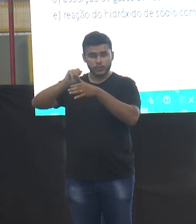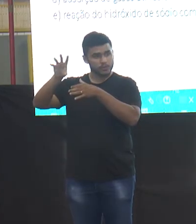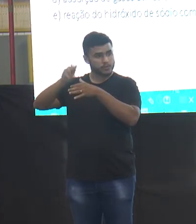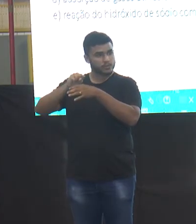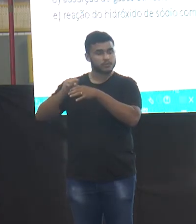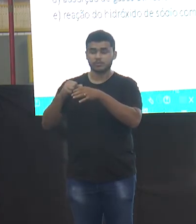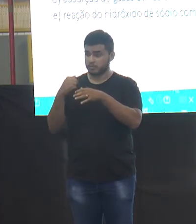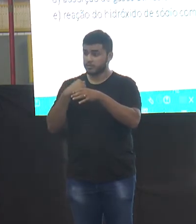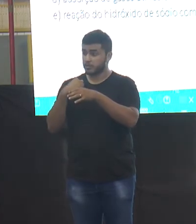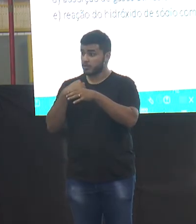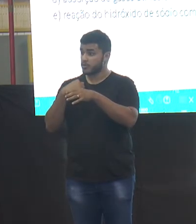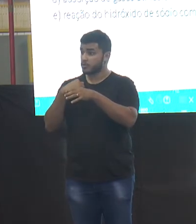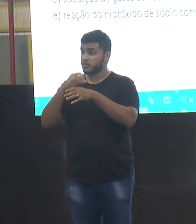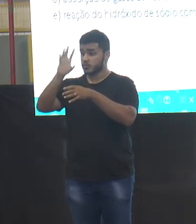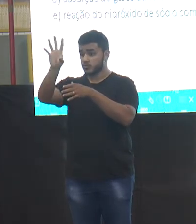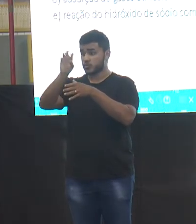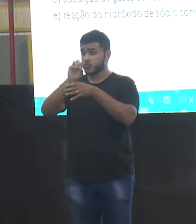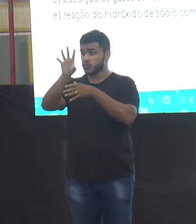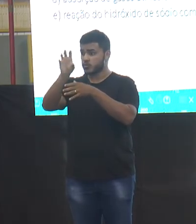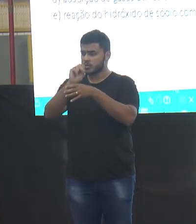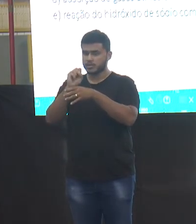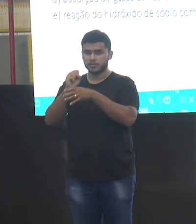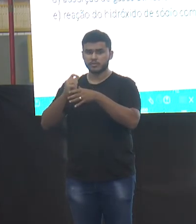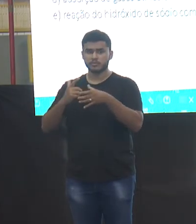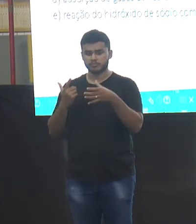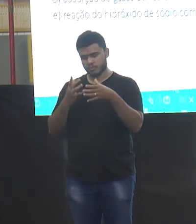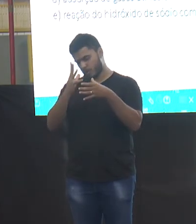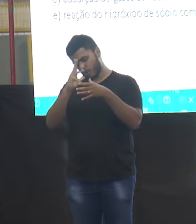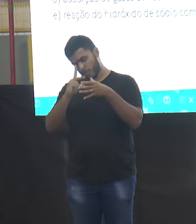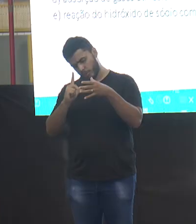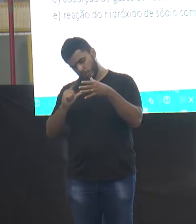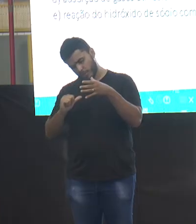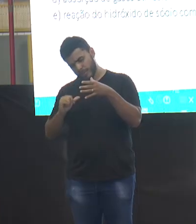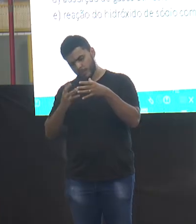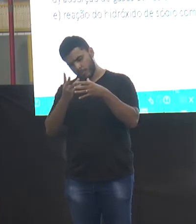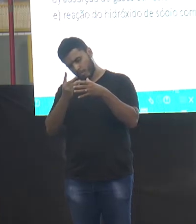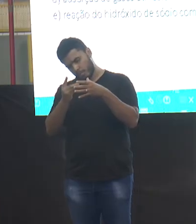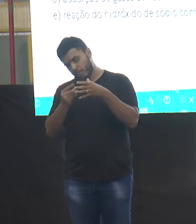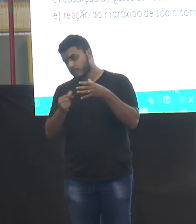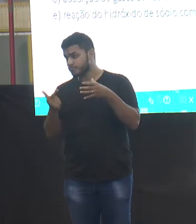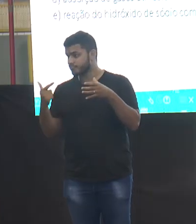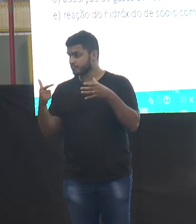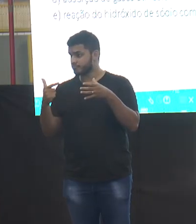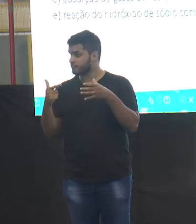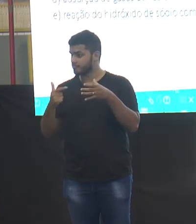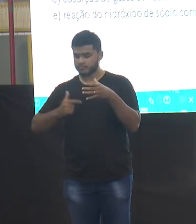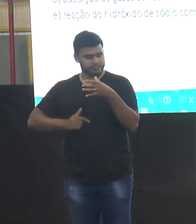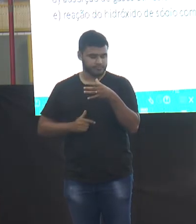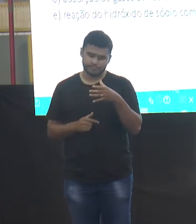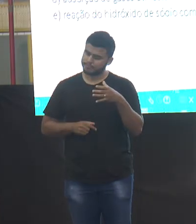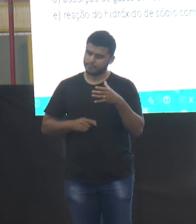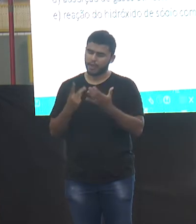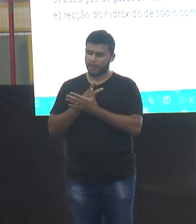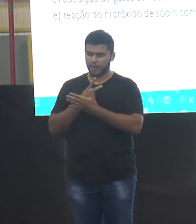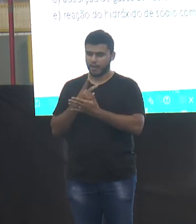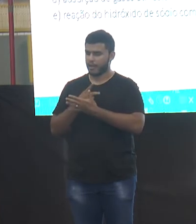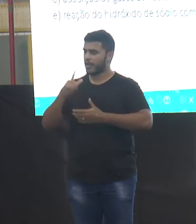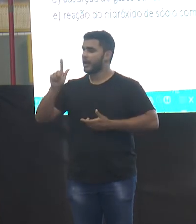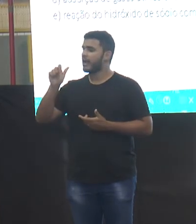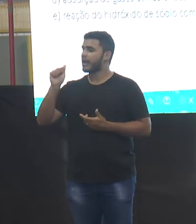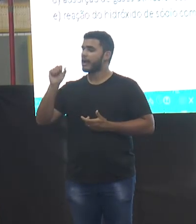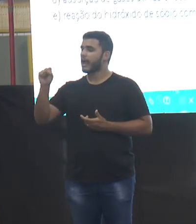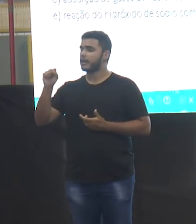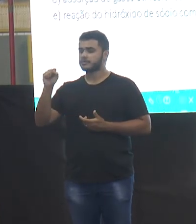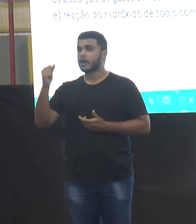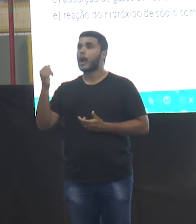um gás não dissolve nada. Então o gás não vai dar uma sensação que está